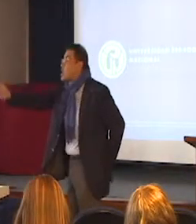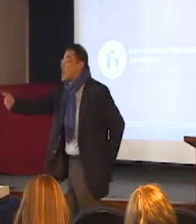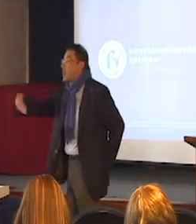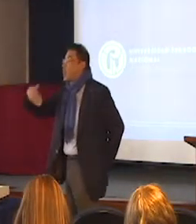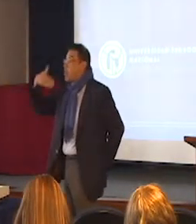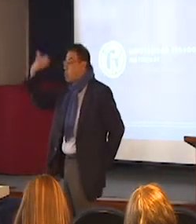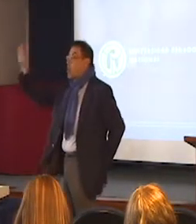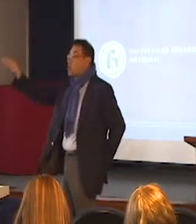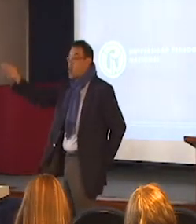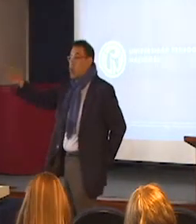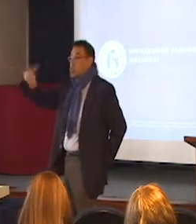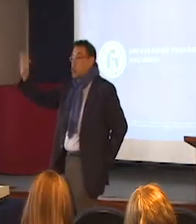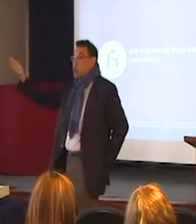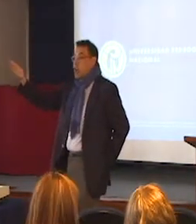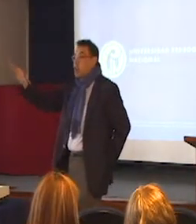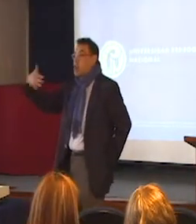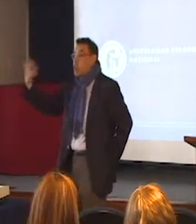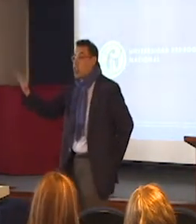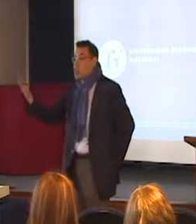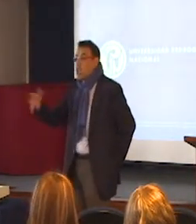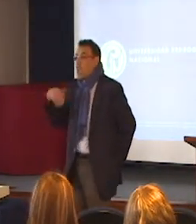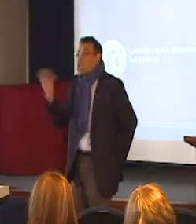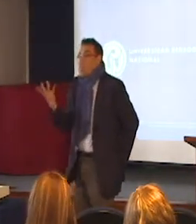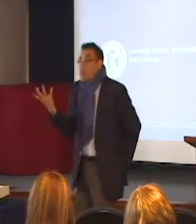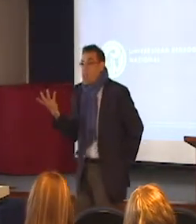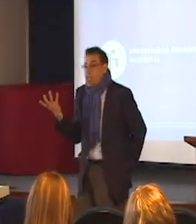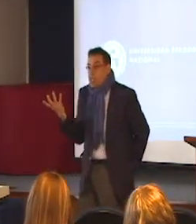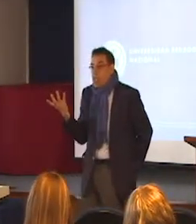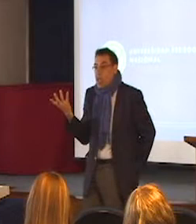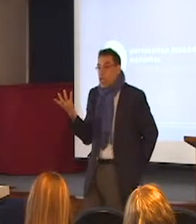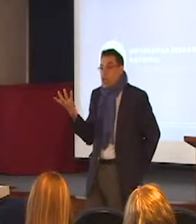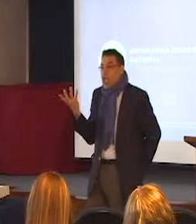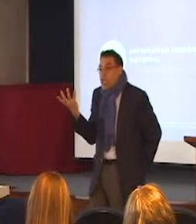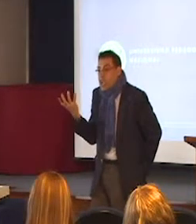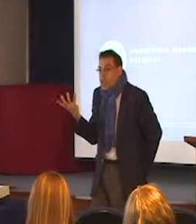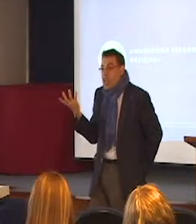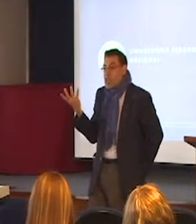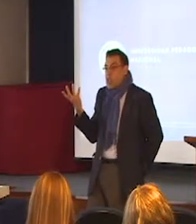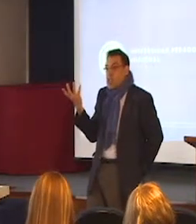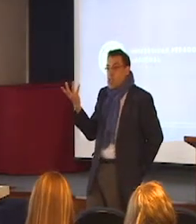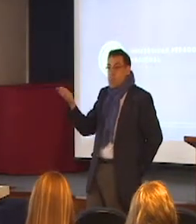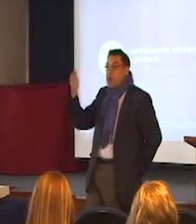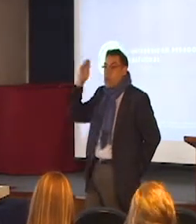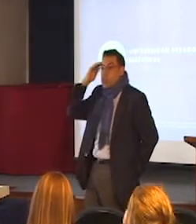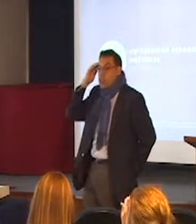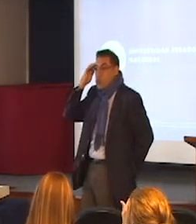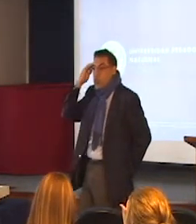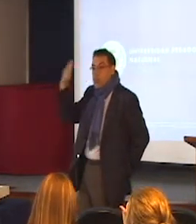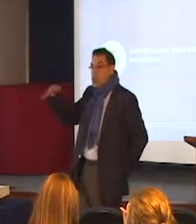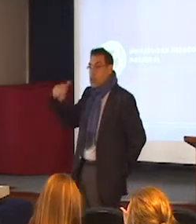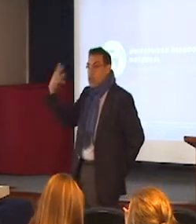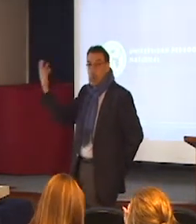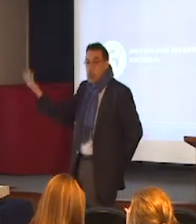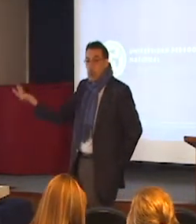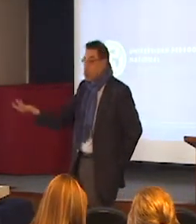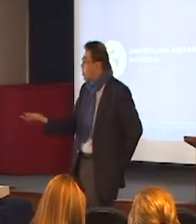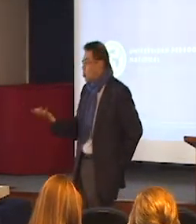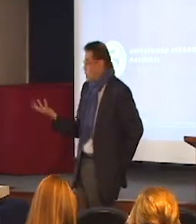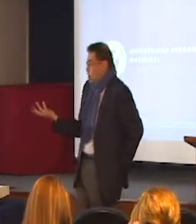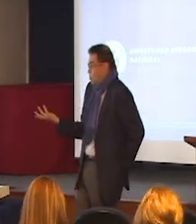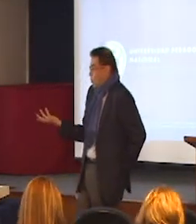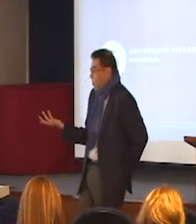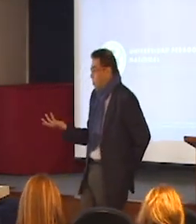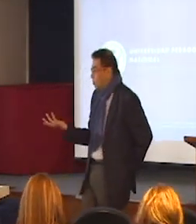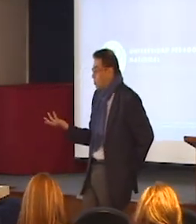ahí, pero que se tienen que ir transformando hacia lograr sujetos que independientemente de que no tengan oralidad puedan desarrollar